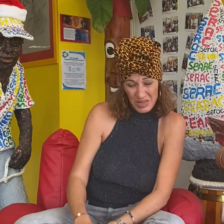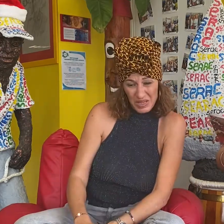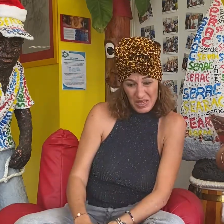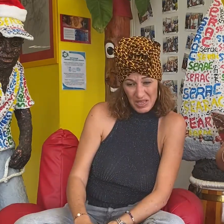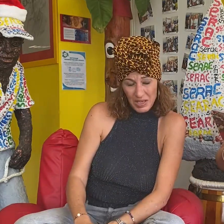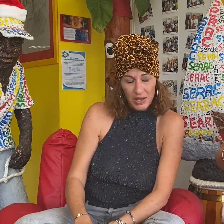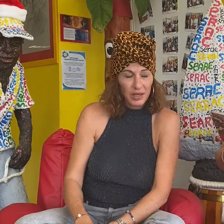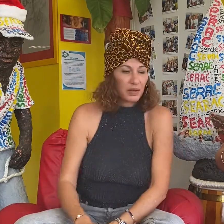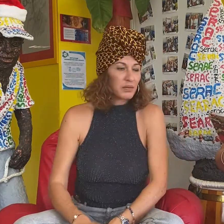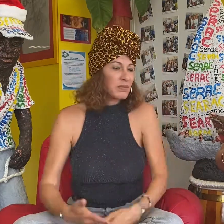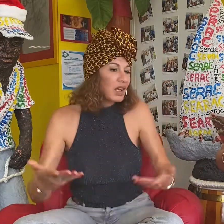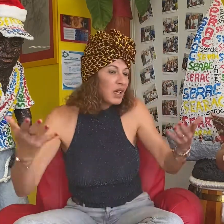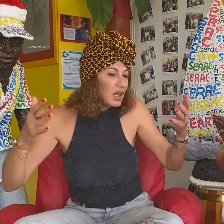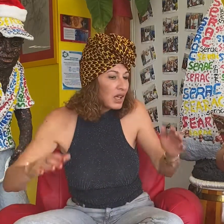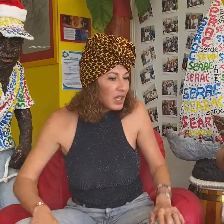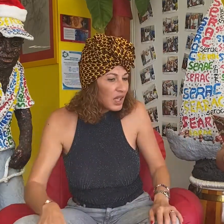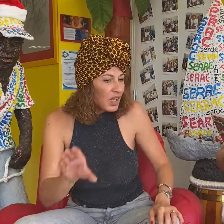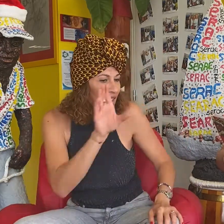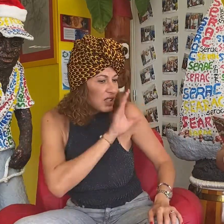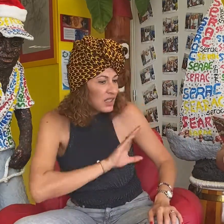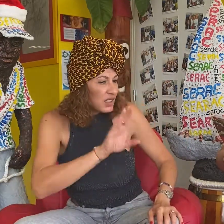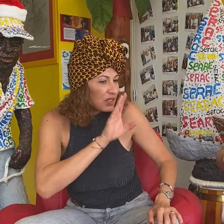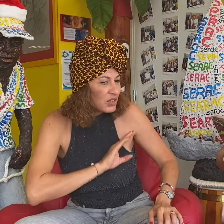Et si tu essayais de ranger tes jouets?